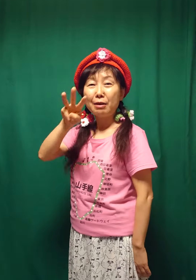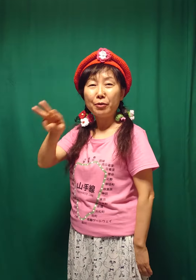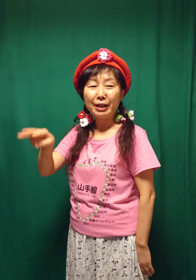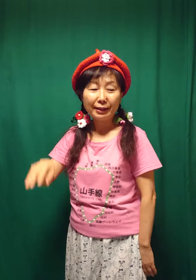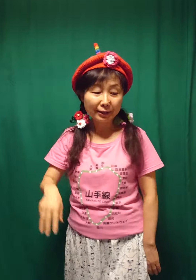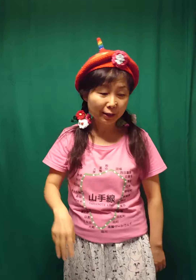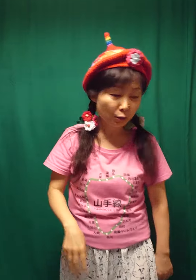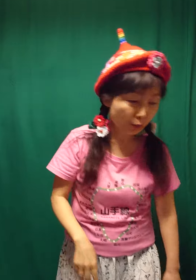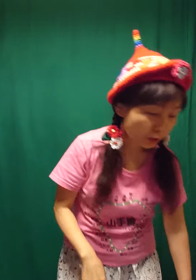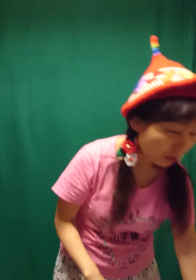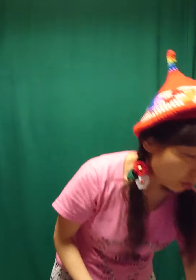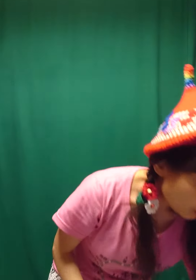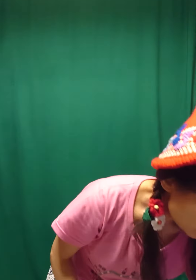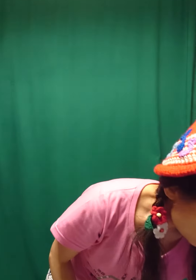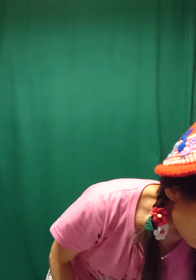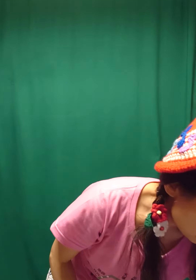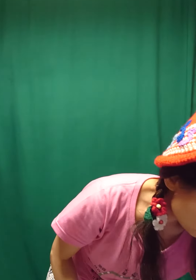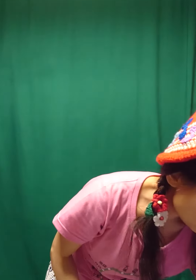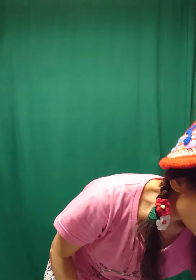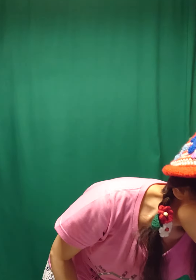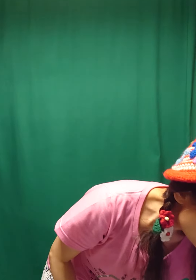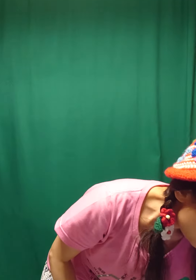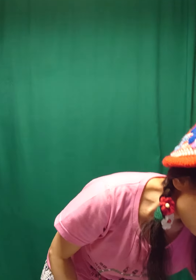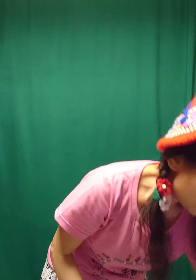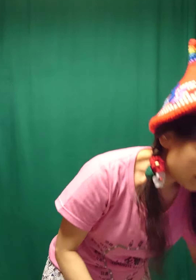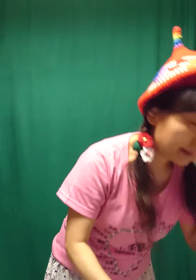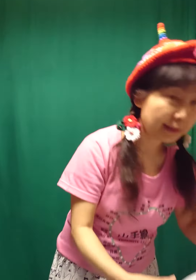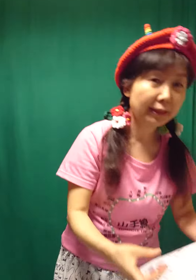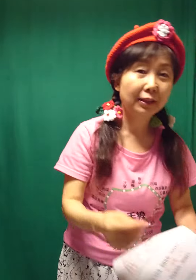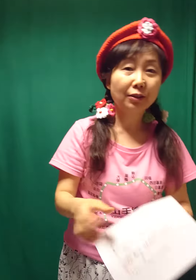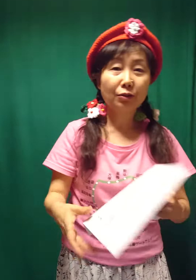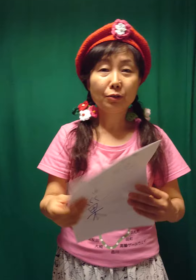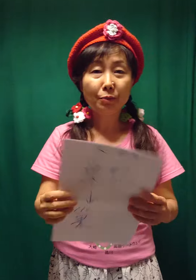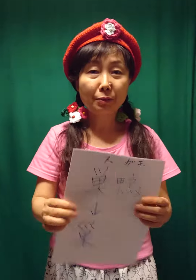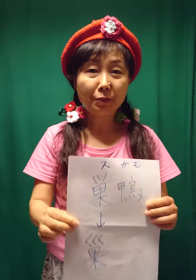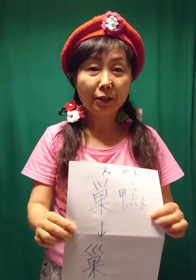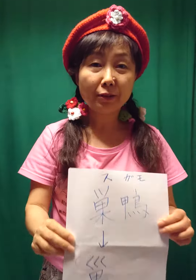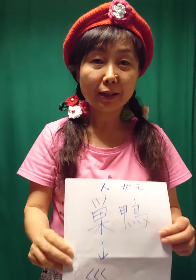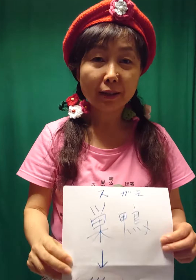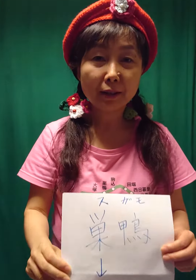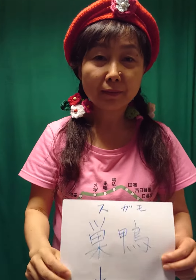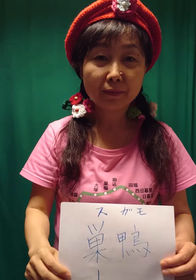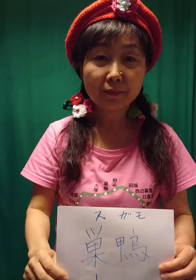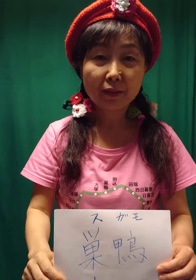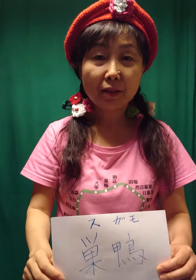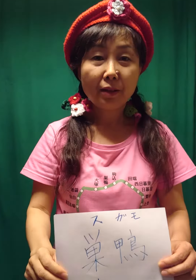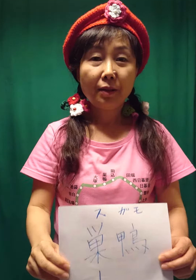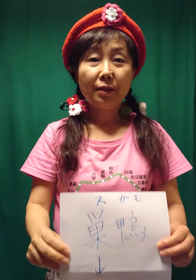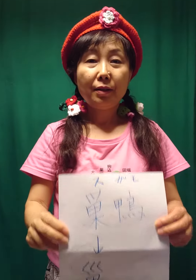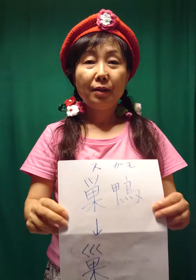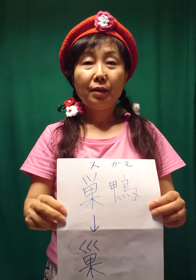巣鴨なんですけども、巣鴨のね漢字見えるかな、